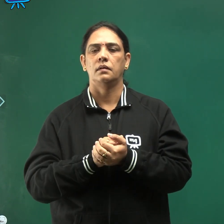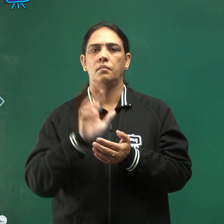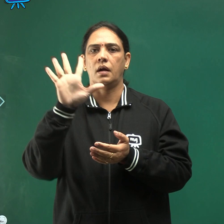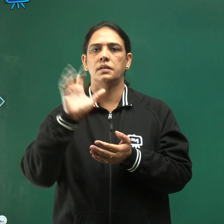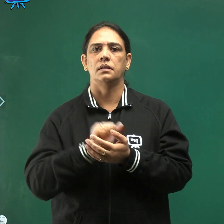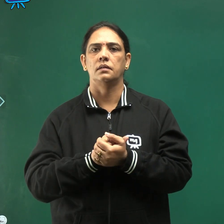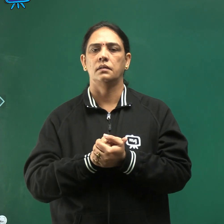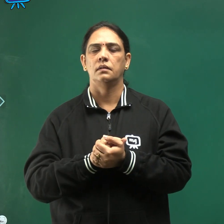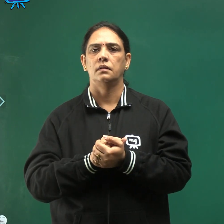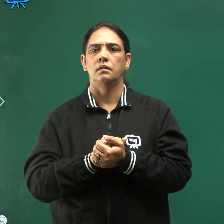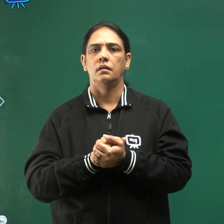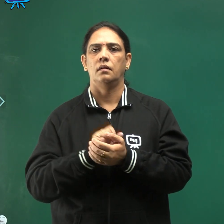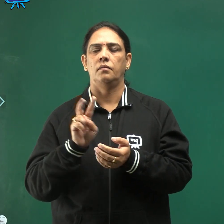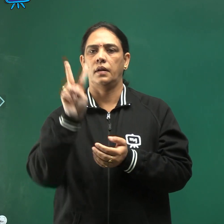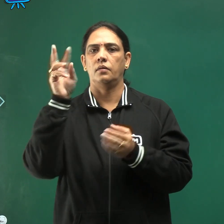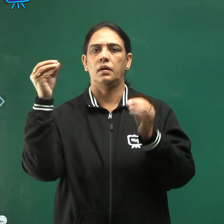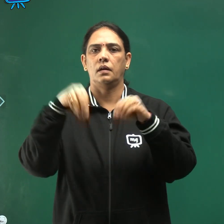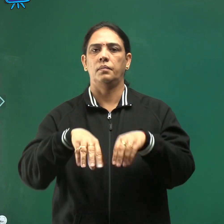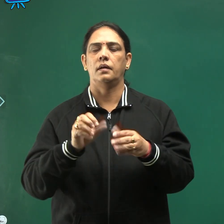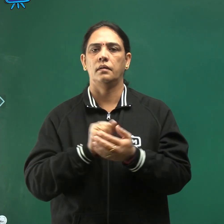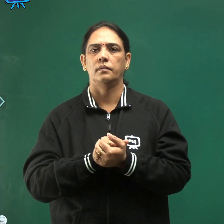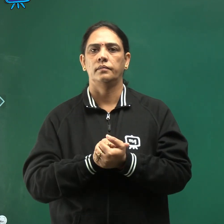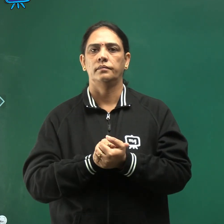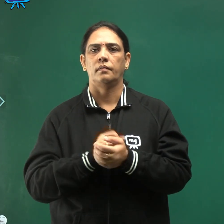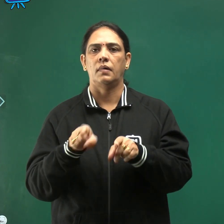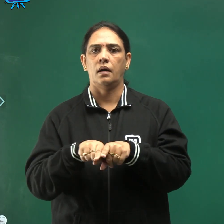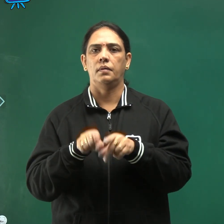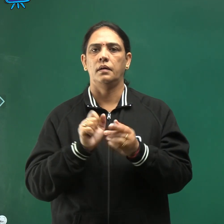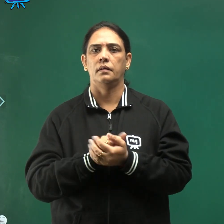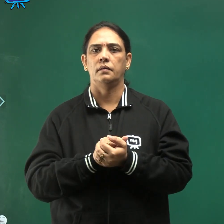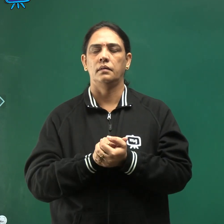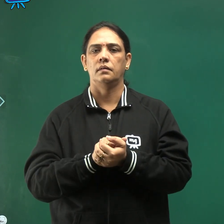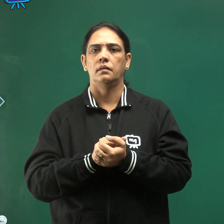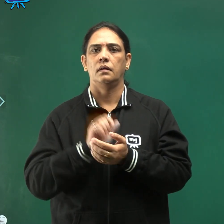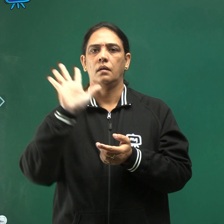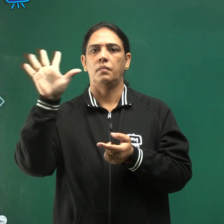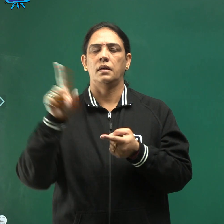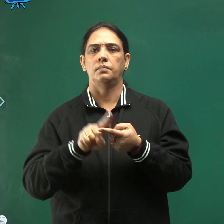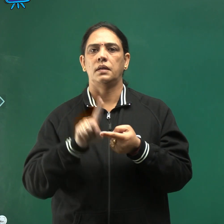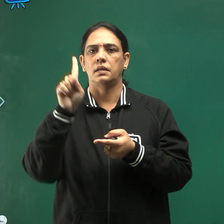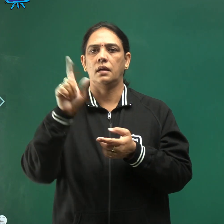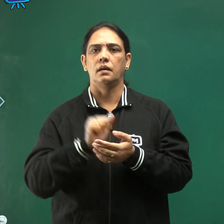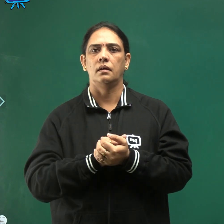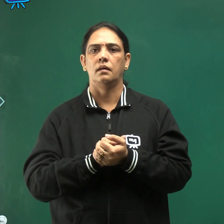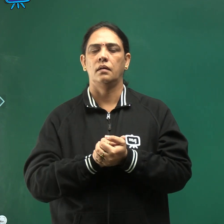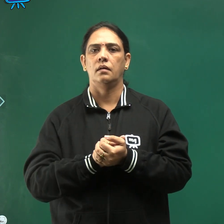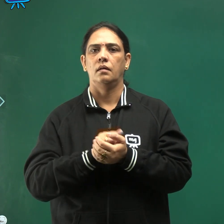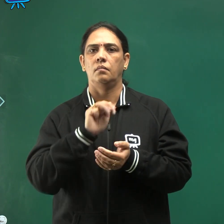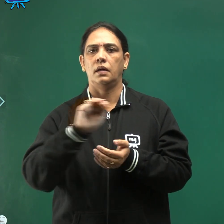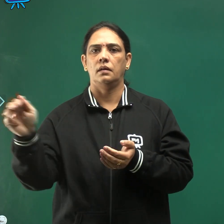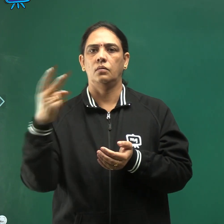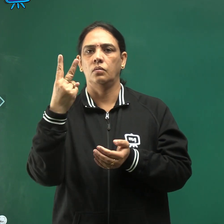5 रखने पर बराबर 5 + 1 बटे